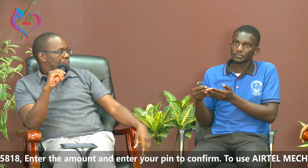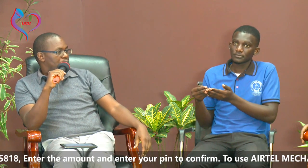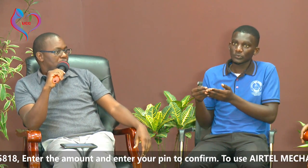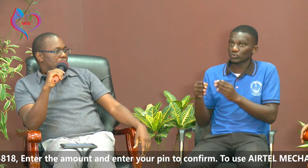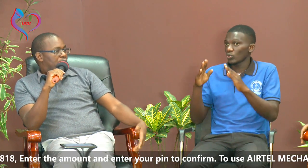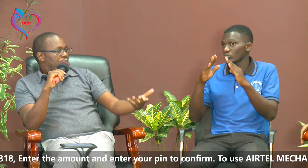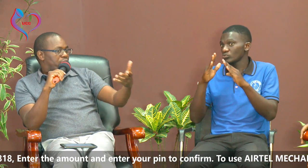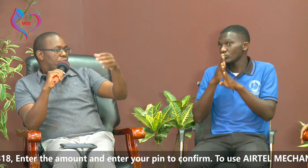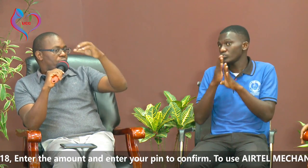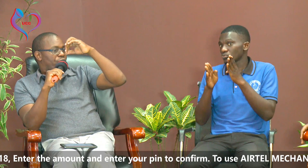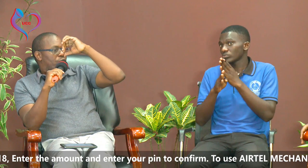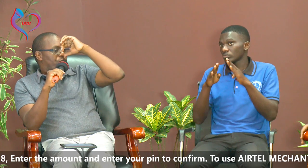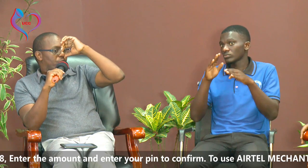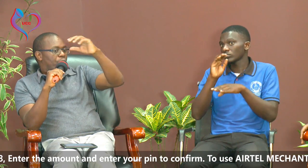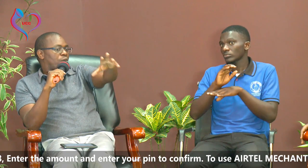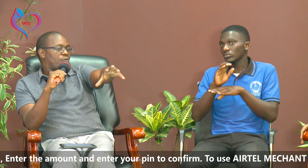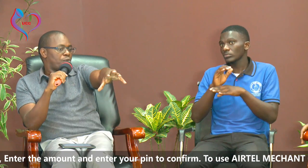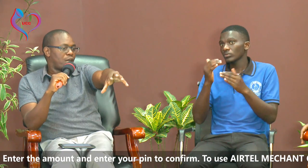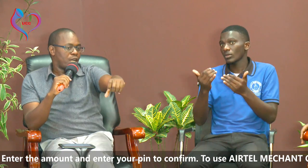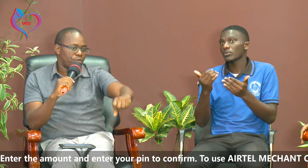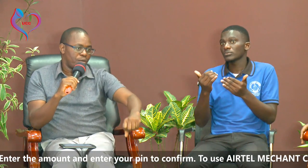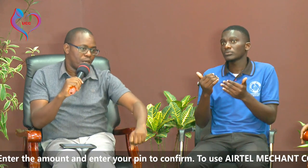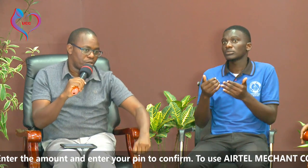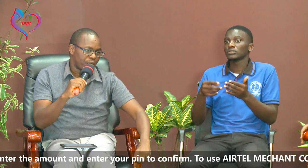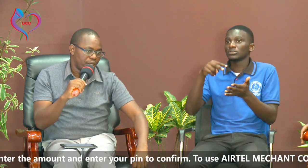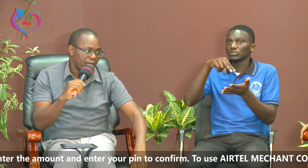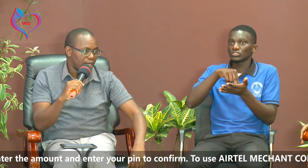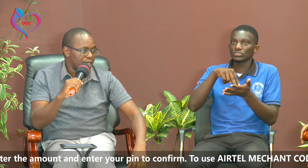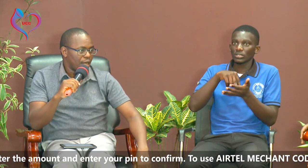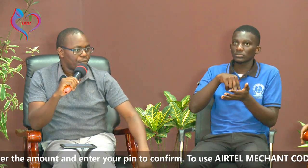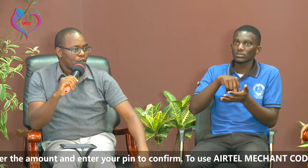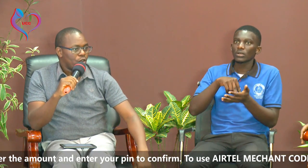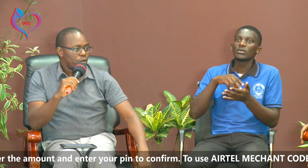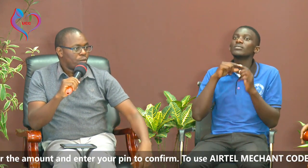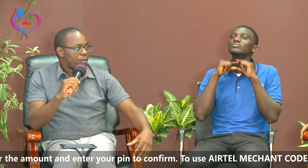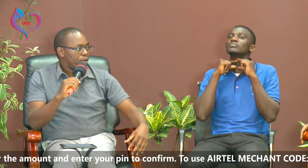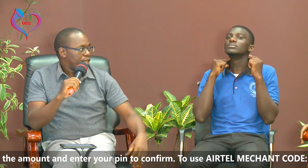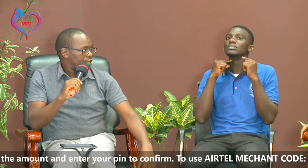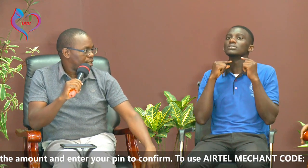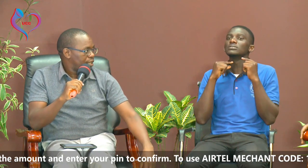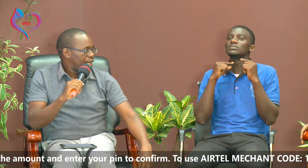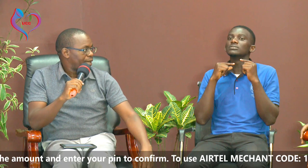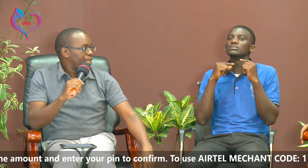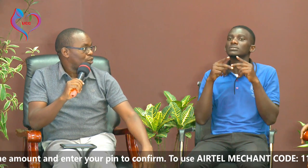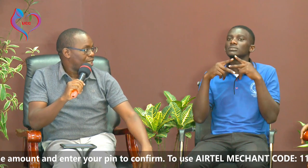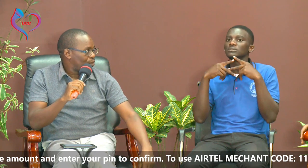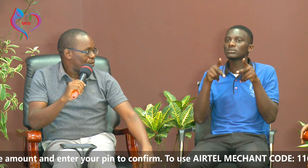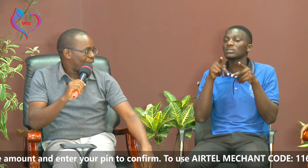kuzimba najja kufirwa mutano mvubuka nga atudde maso pastor natandika ono gabula ba mukesi abadde mutemu